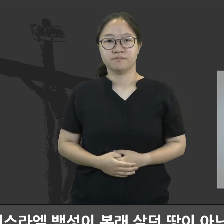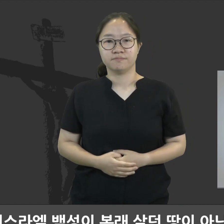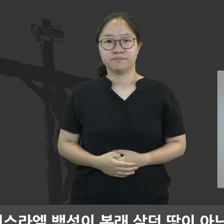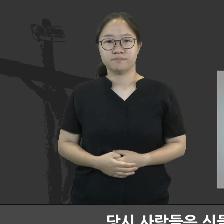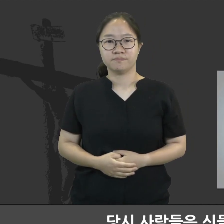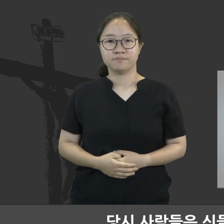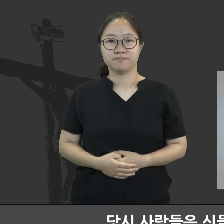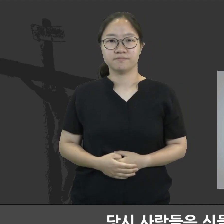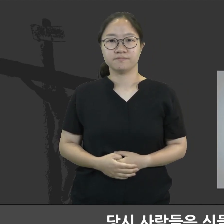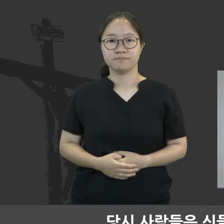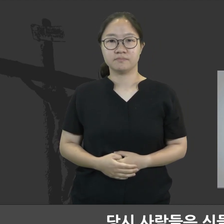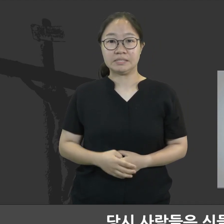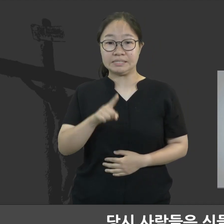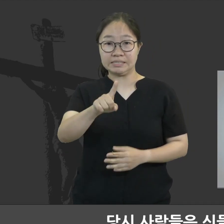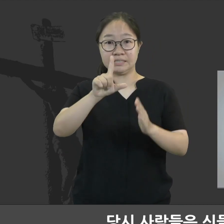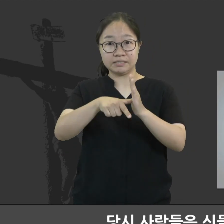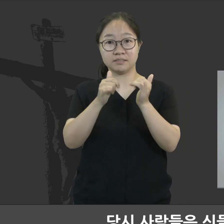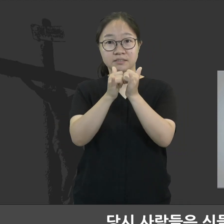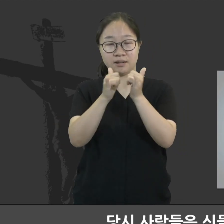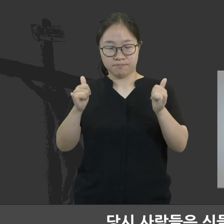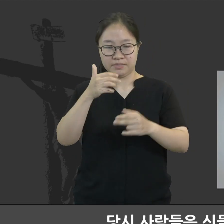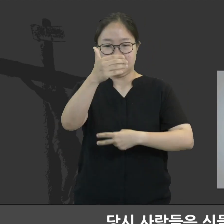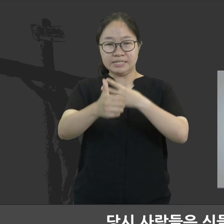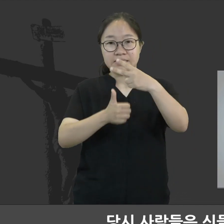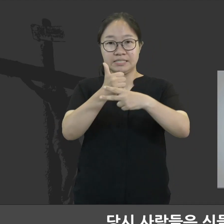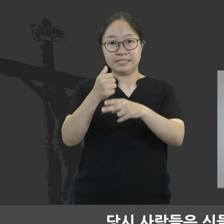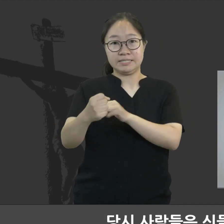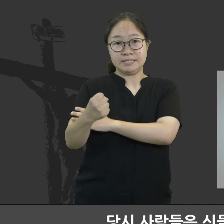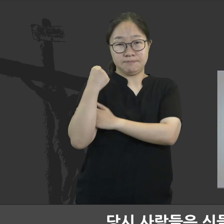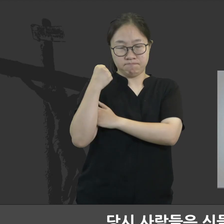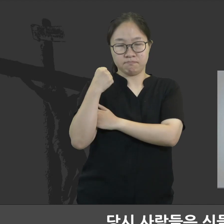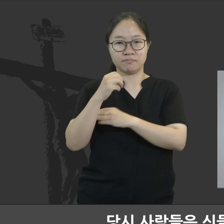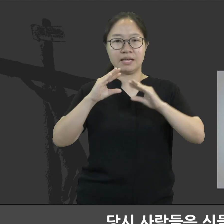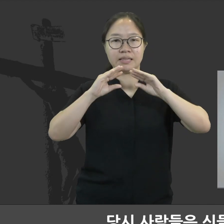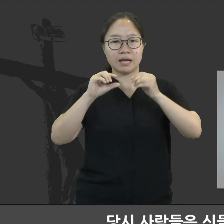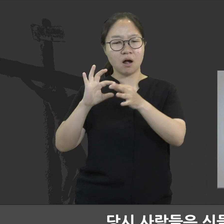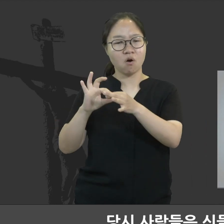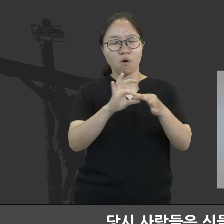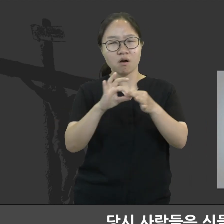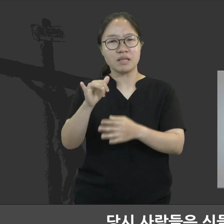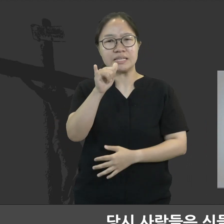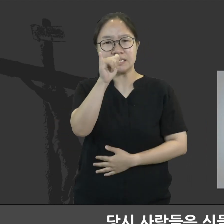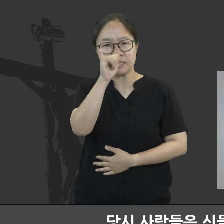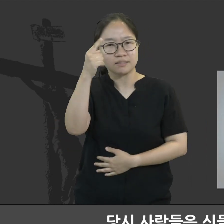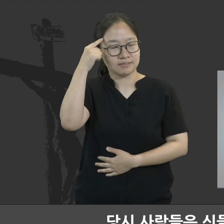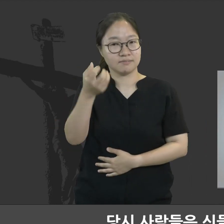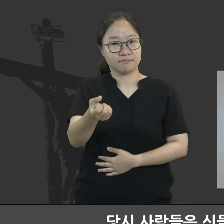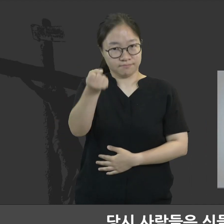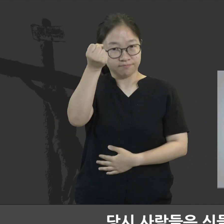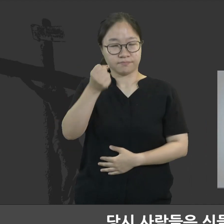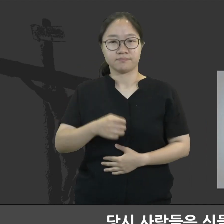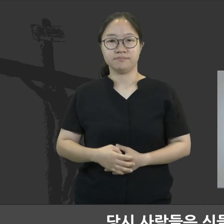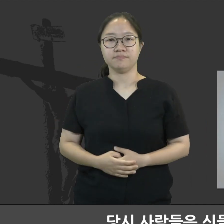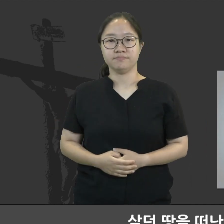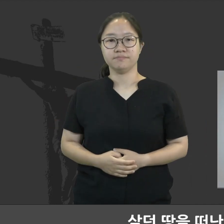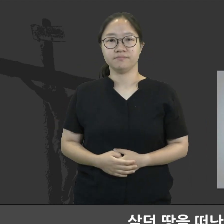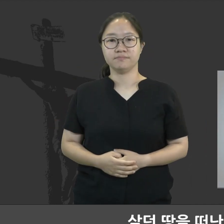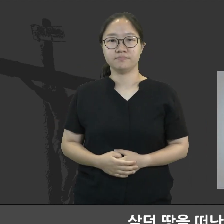부분입니다. 당시 사람들은 신들의 영향력이 땅과 밀접하게 연결되어 있다고